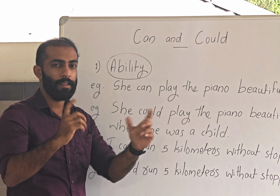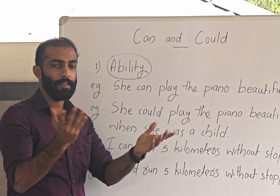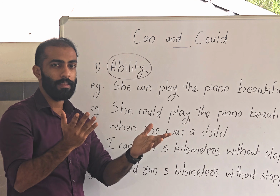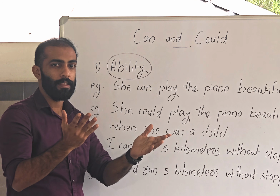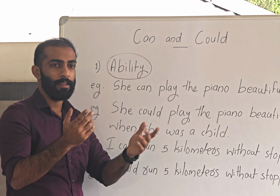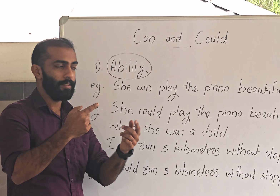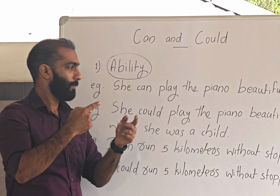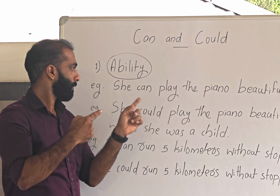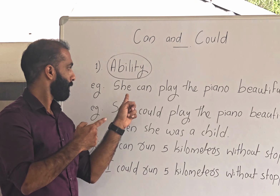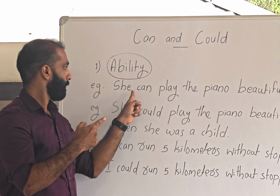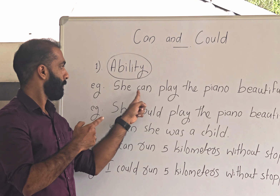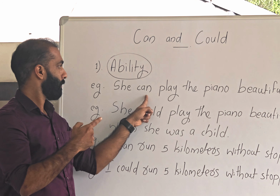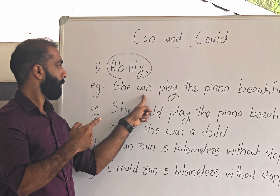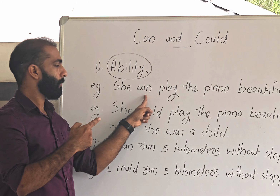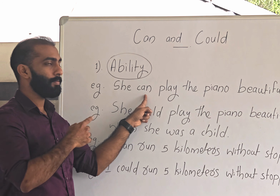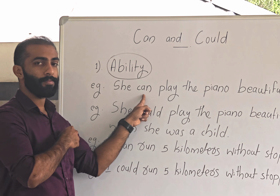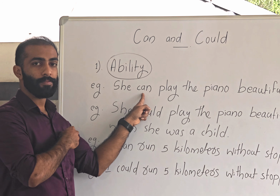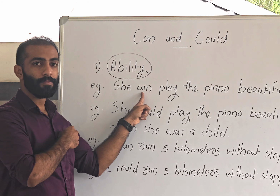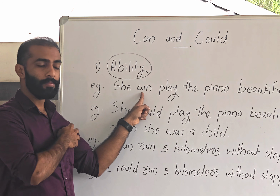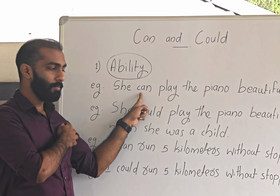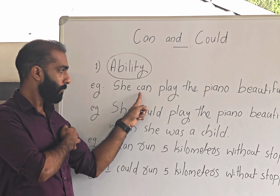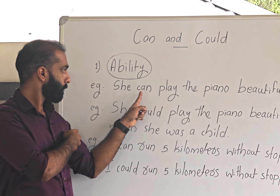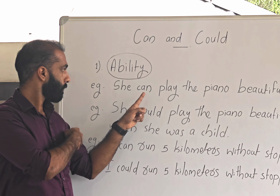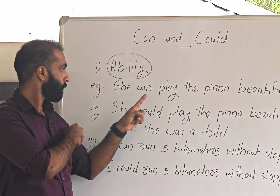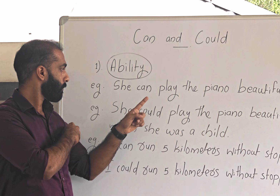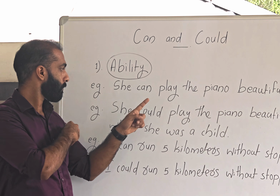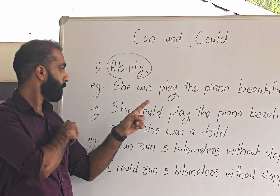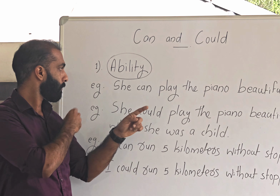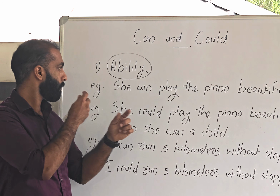കഴിയുന്ന കാര്യത്തെയാണ് ഇവിടെ ക്യാൻ എന്നുള്ളത് കൊണ്ട് ഉദ്ദേശിക്കുന്നത്.